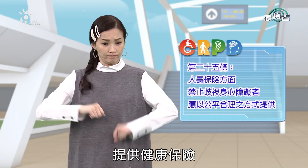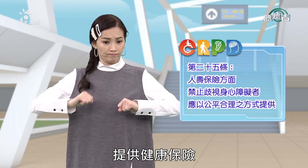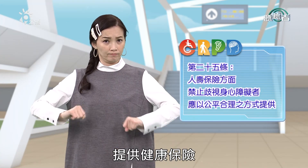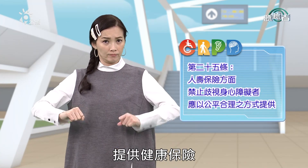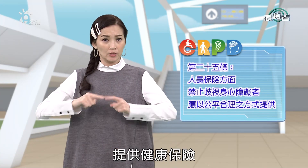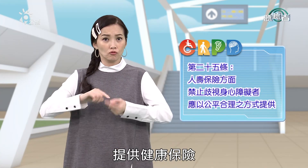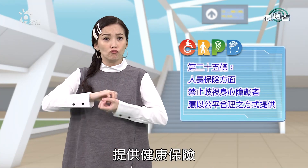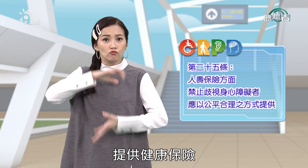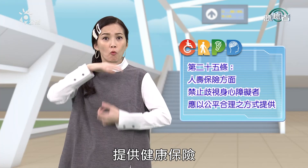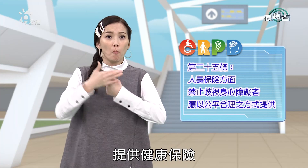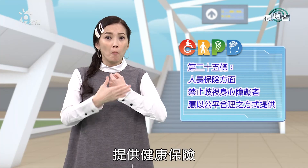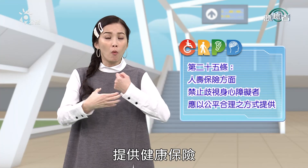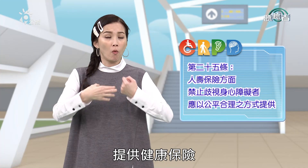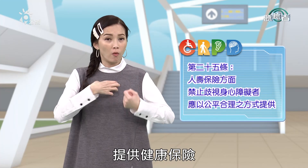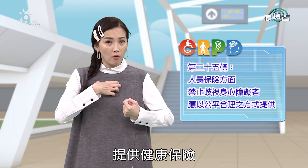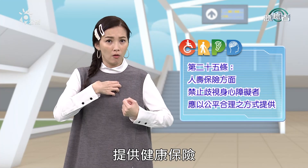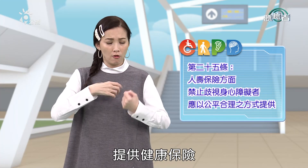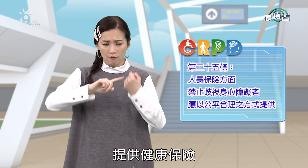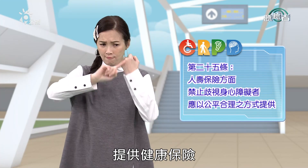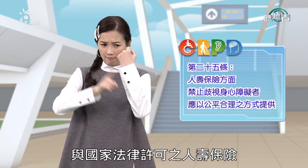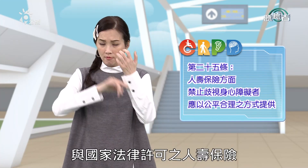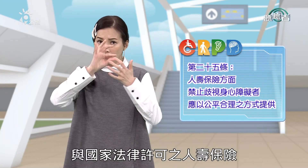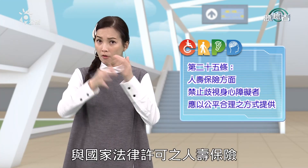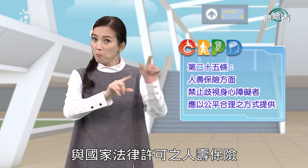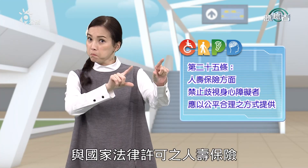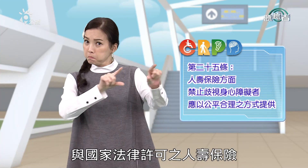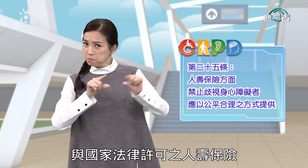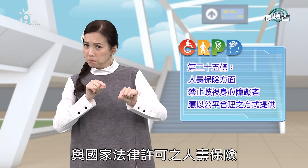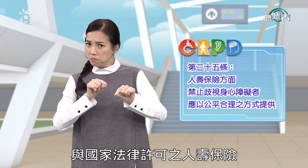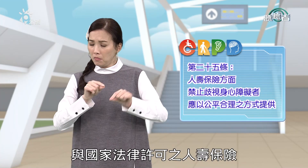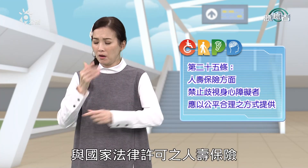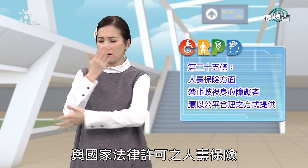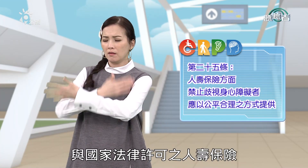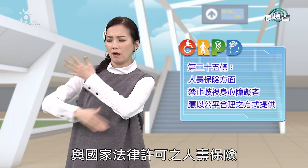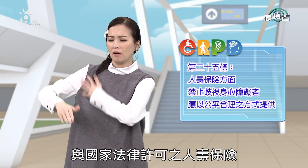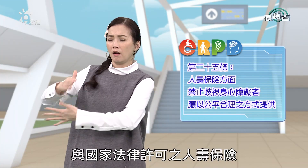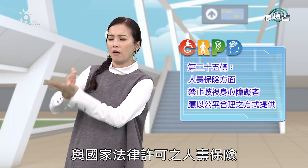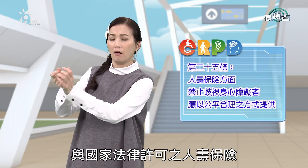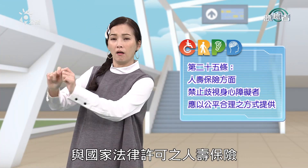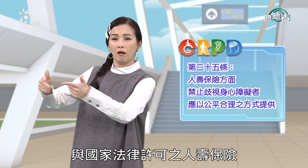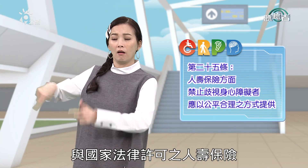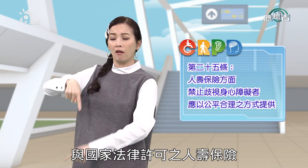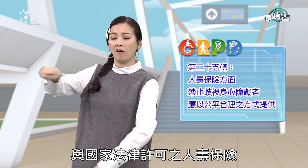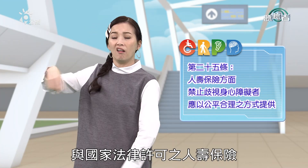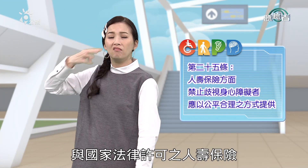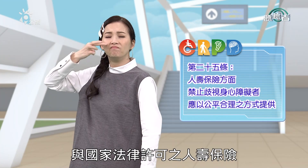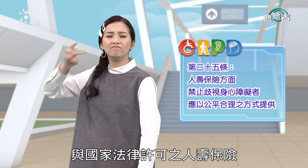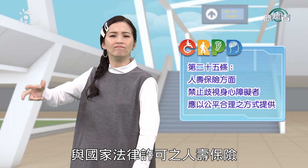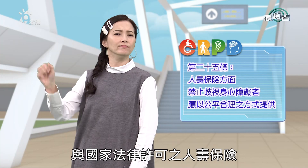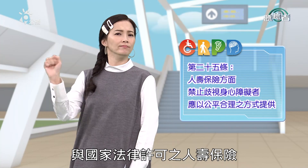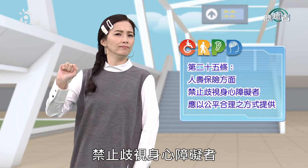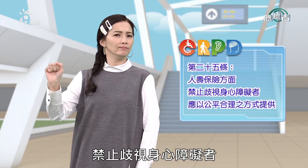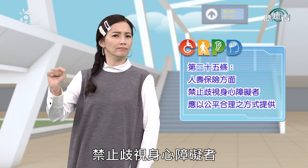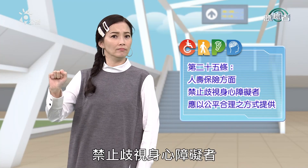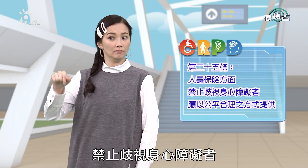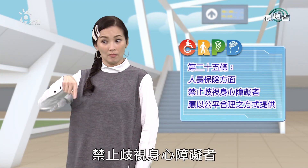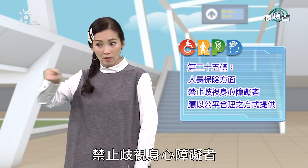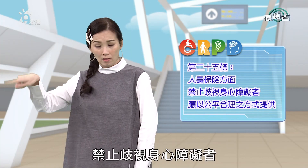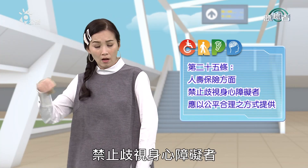提供健康保险与国家法律许可之人寿保险，禁止歧视